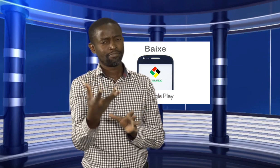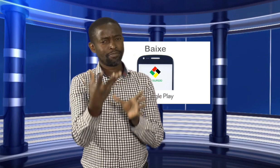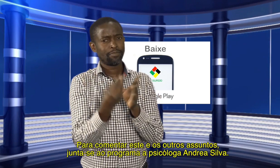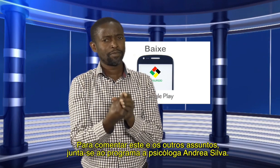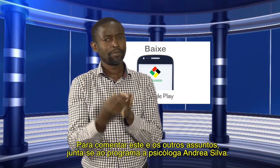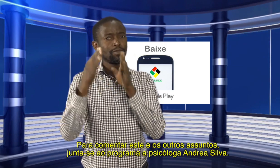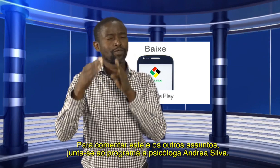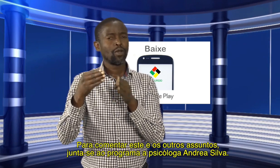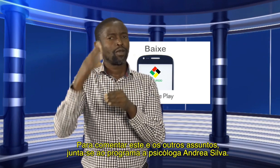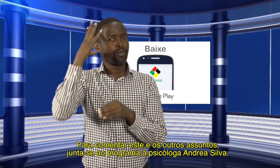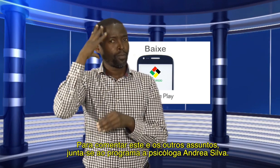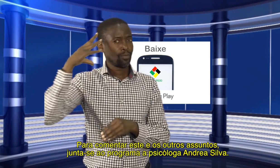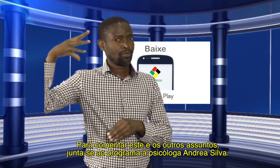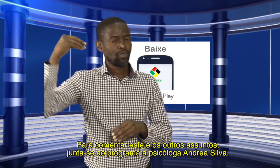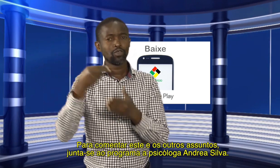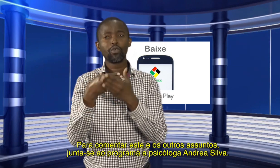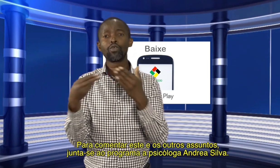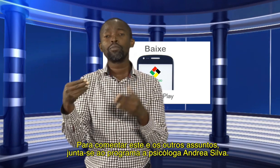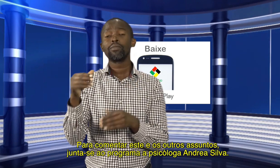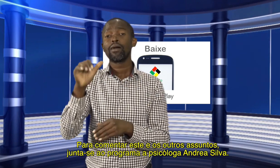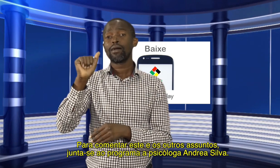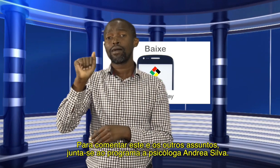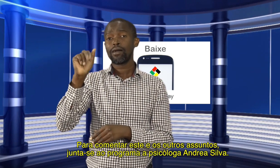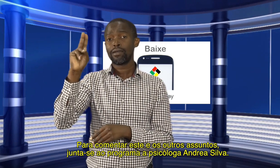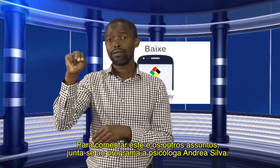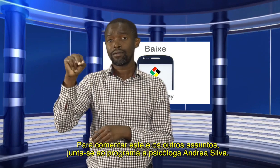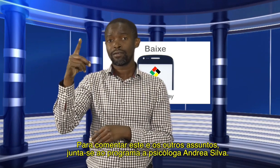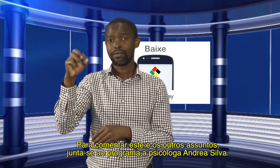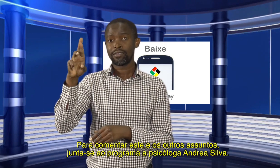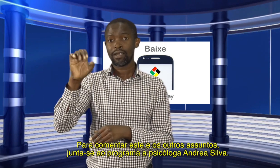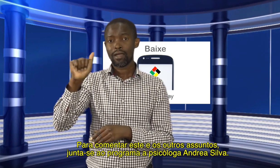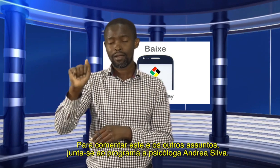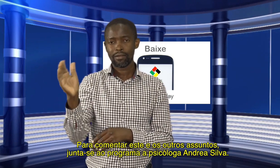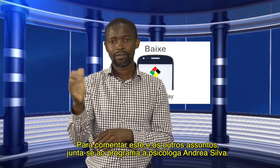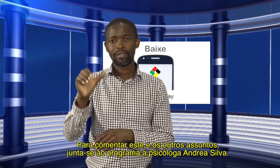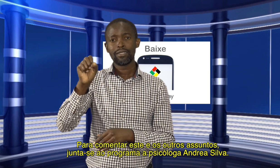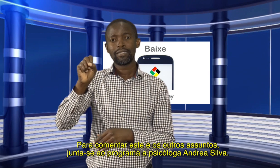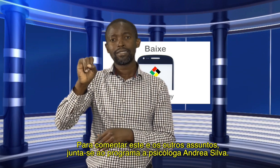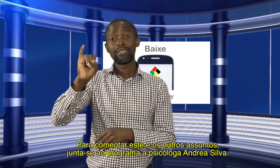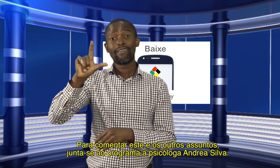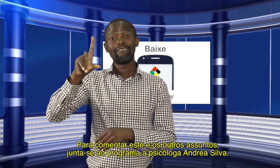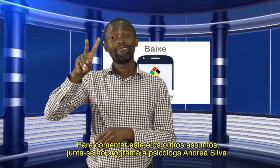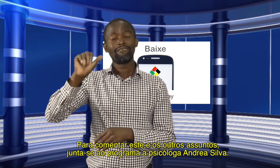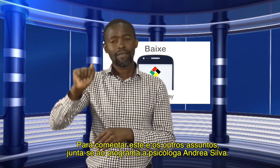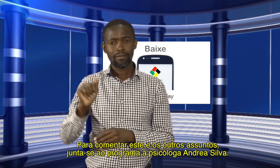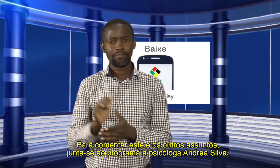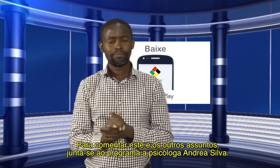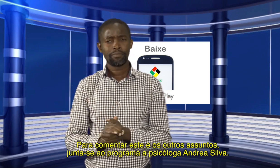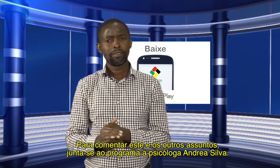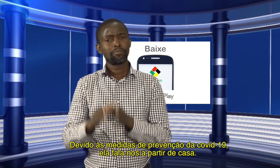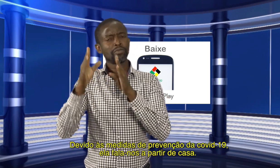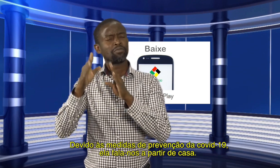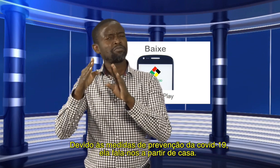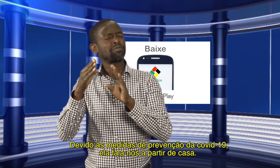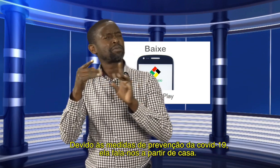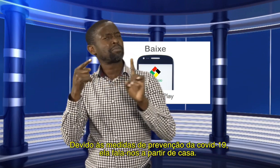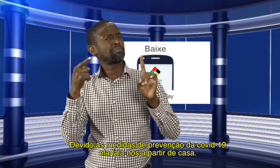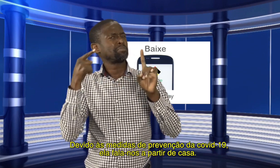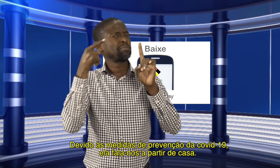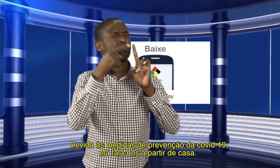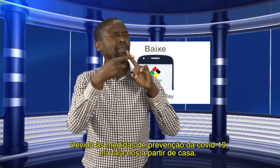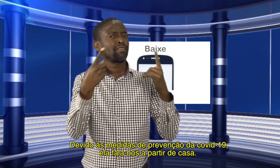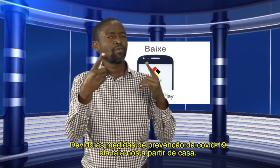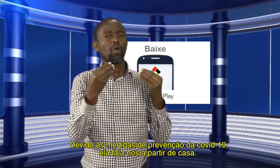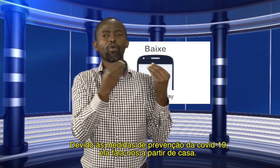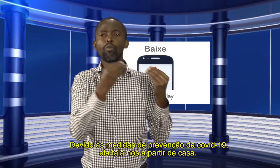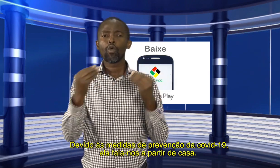Para comentar este e outros assuntos, junta-se ao programa a psicóloga Andréa Silva, devido às medidas